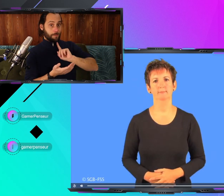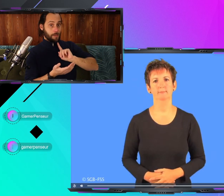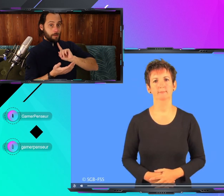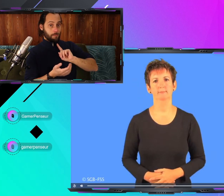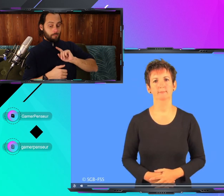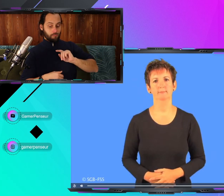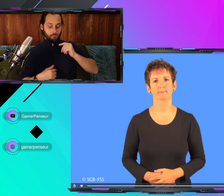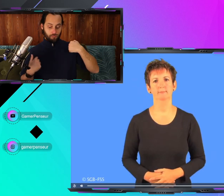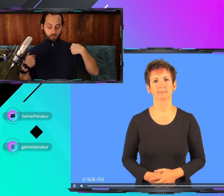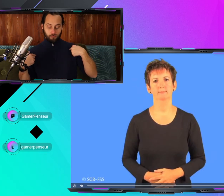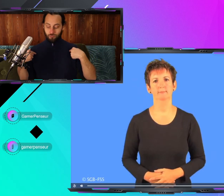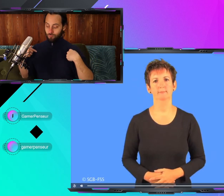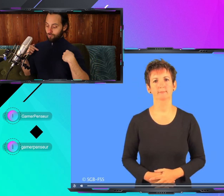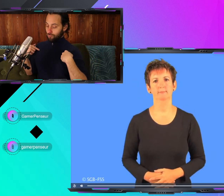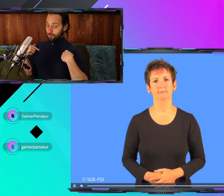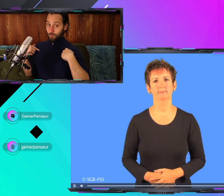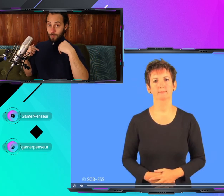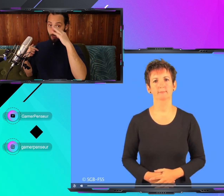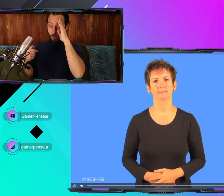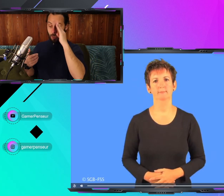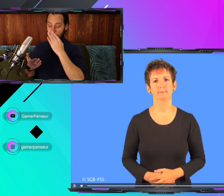Classe fille.